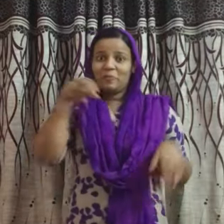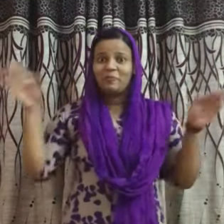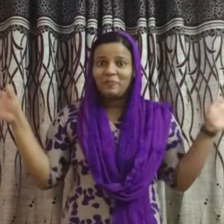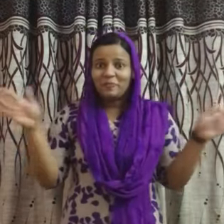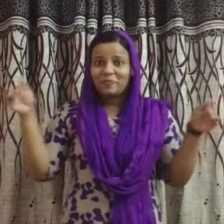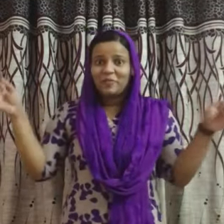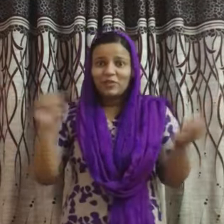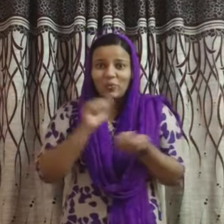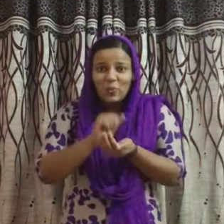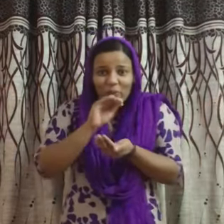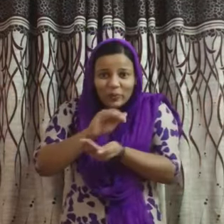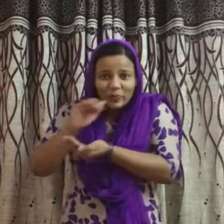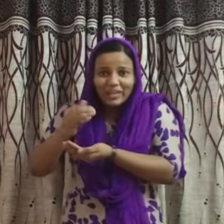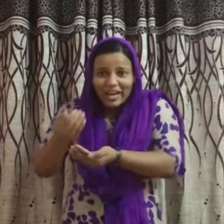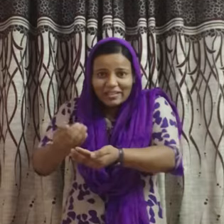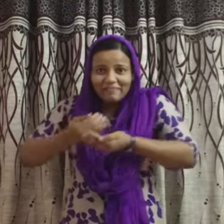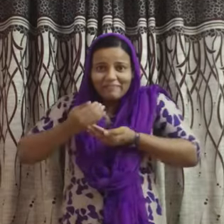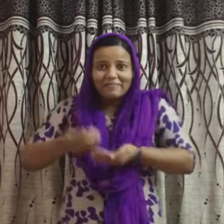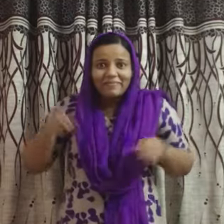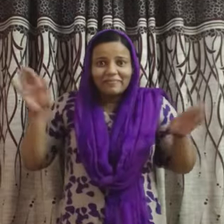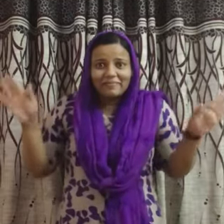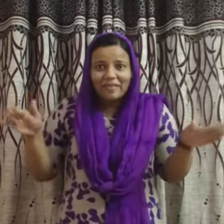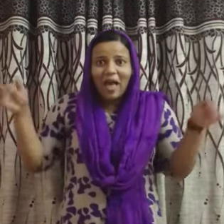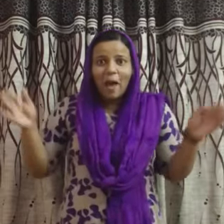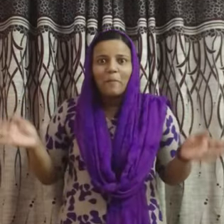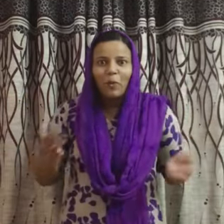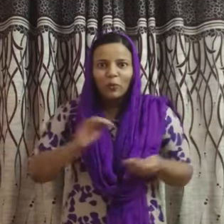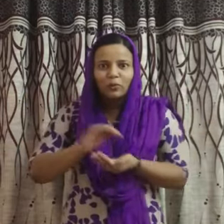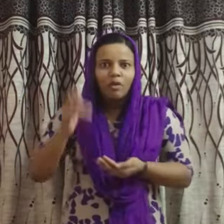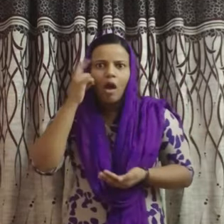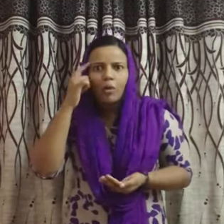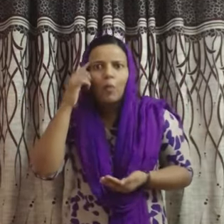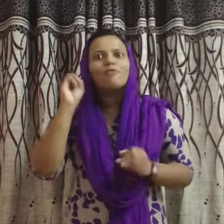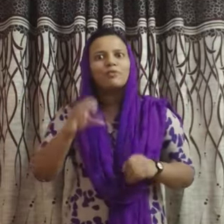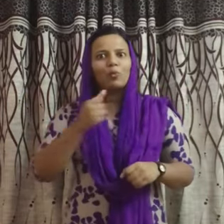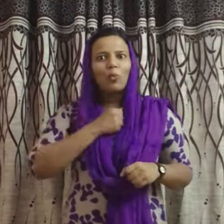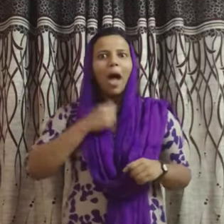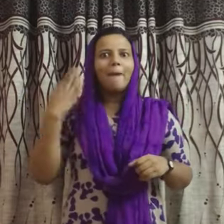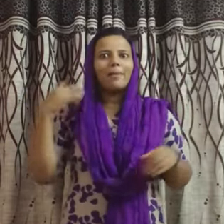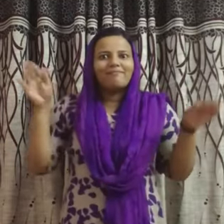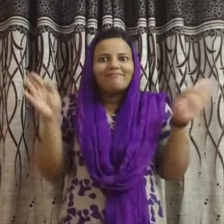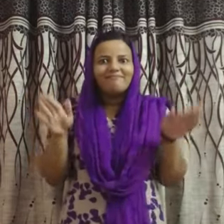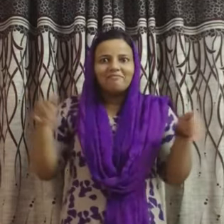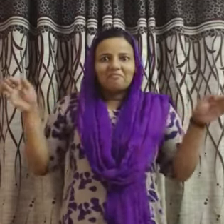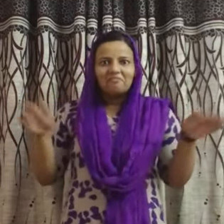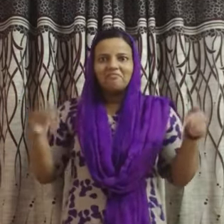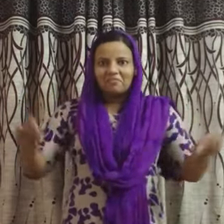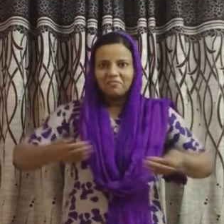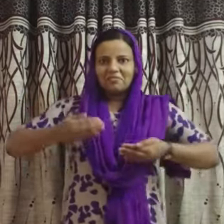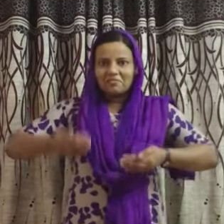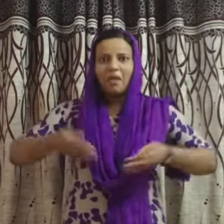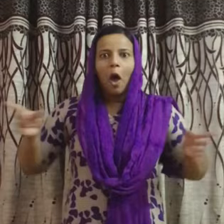കുഞ്ഞിനെ ചിറകിൻ്റെ മുകളിൽ വഹിച്ചുകൊണ്ട് പറക്കുമ്പോൾ ആ കുഞ്ഞൊന്നും അറിയുന്നില്ല. സിറ്റ് ആൻഡ് റിലാക്സ്, അവിടെ ഇരുന്ന് സ്വസ്ഥമായിരിക്കുക.